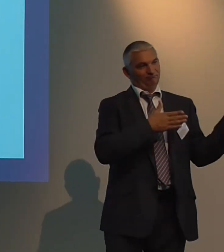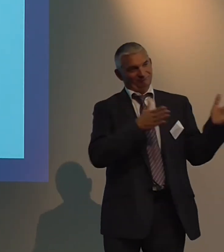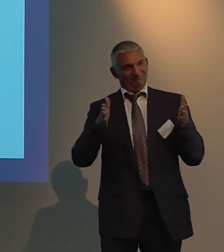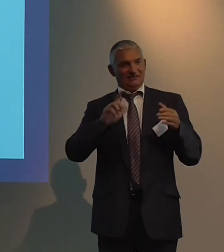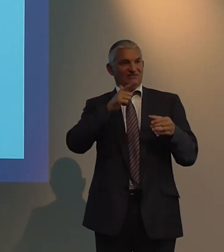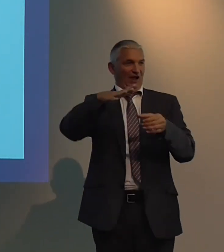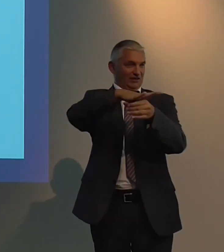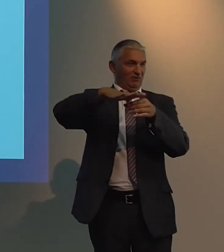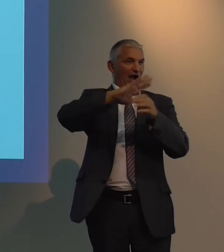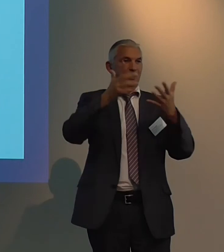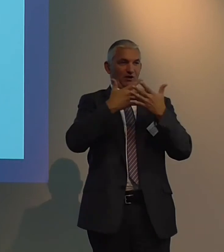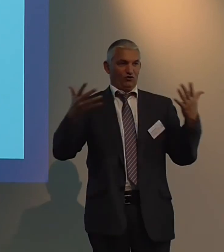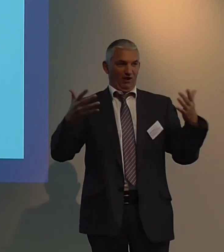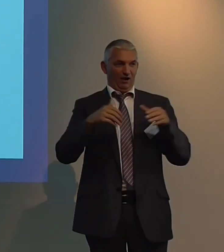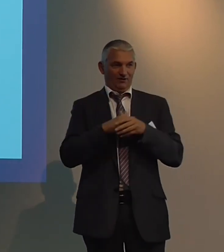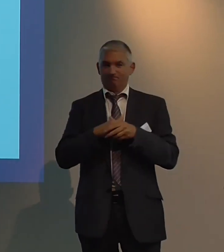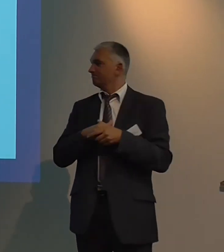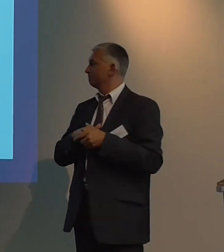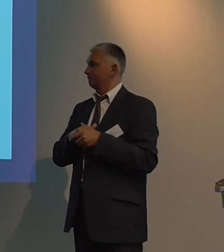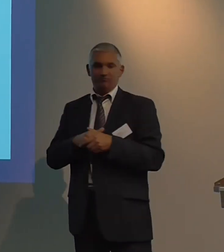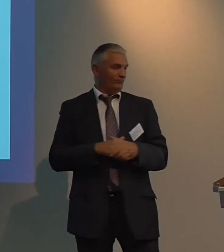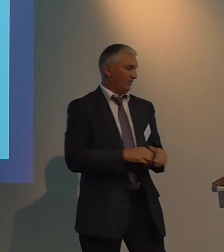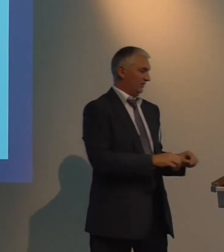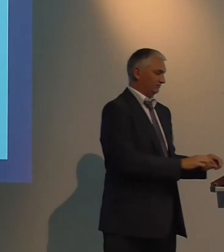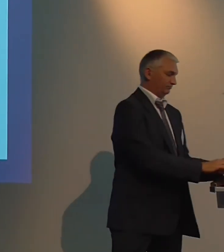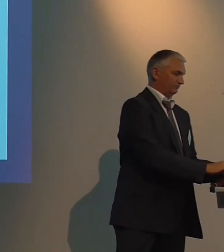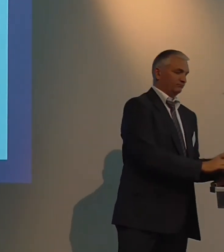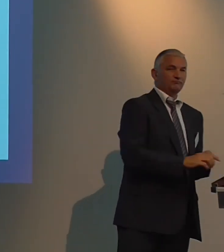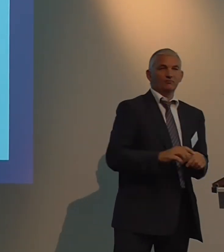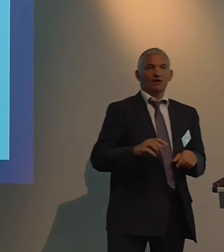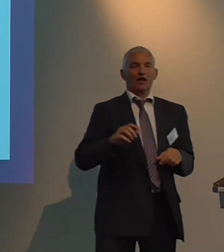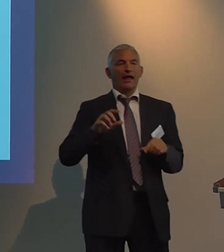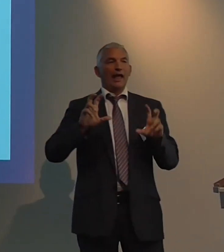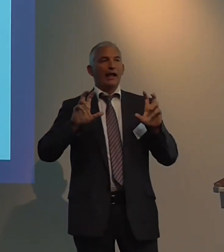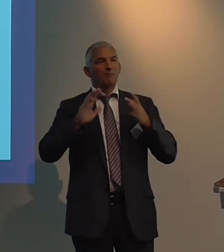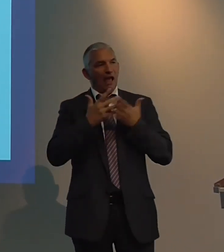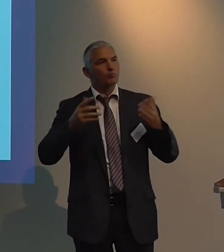Ich komme jetzt zum zweiten Bereich, nämlich zum Thema Gebärdensprache.